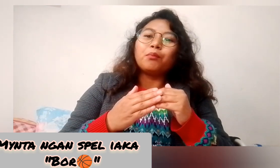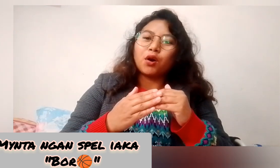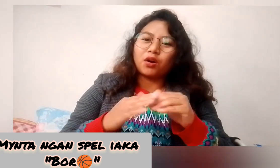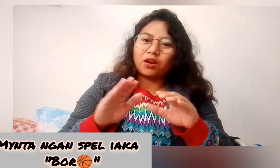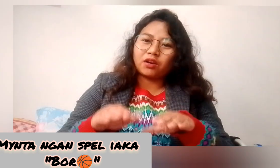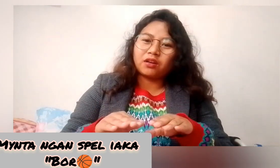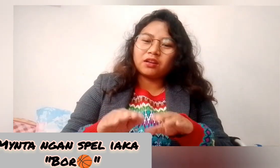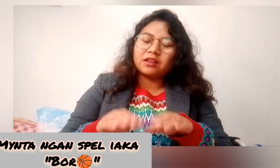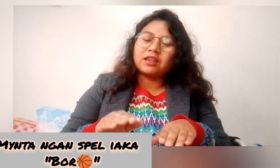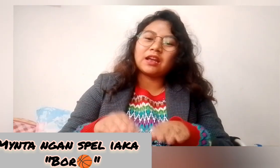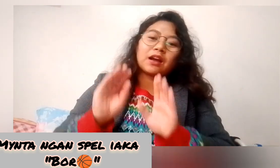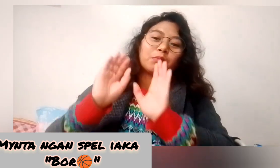por